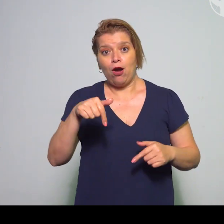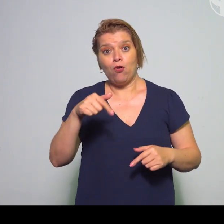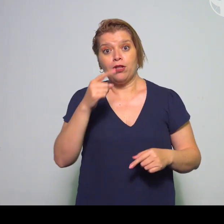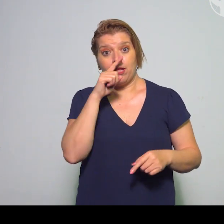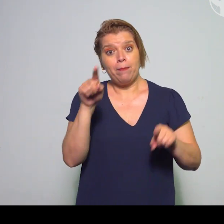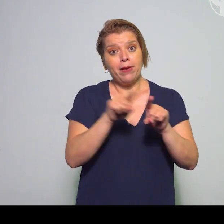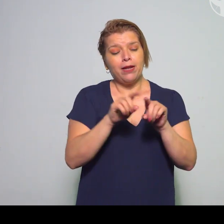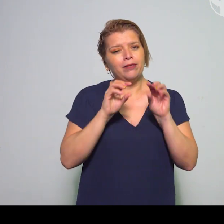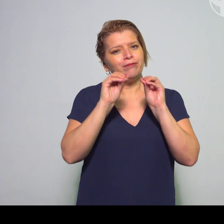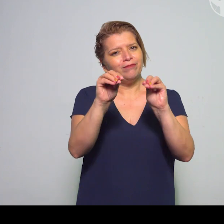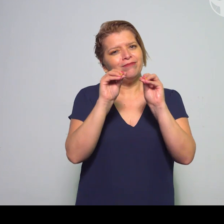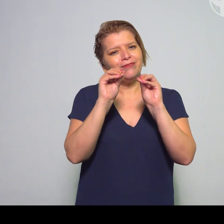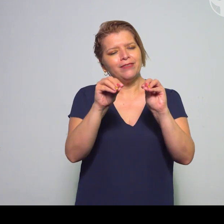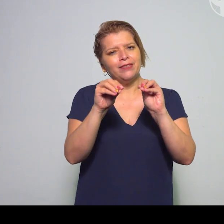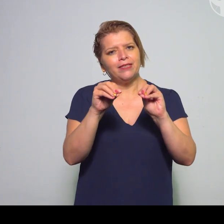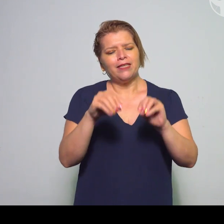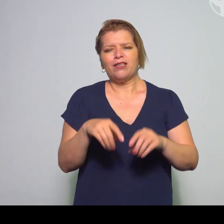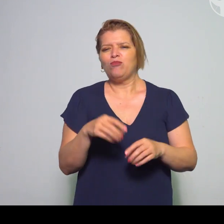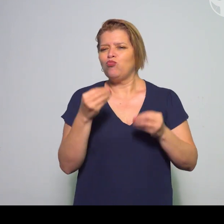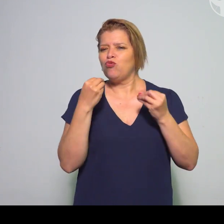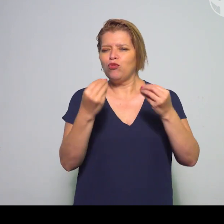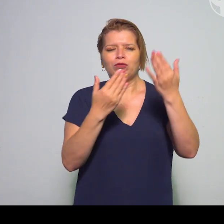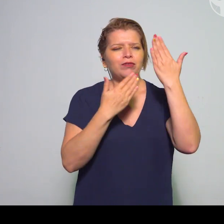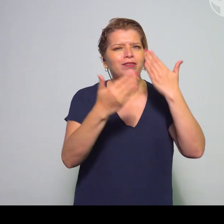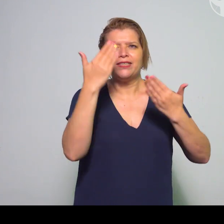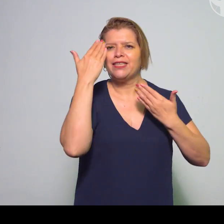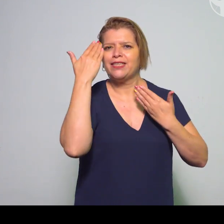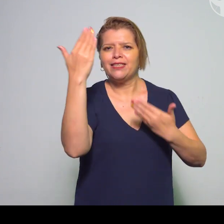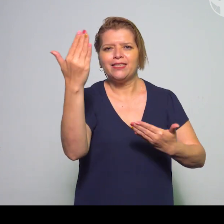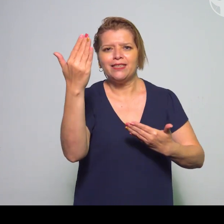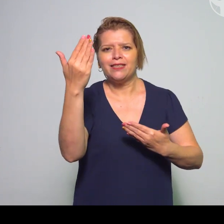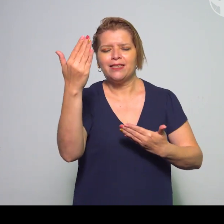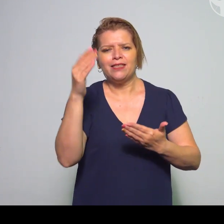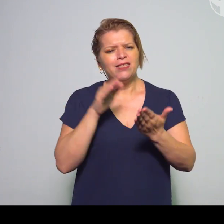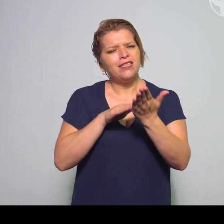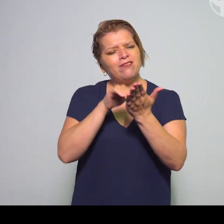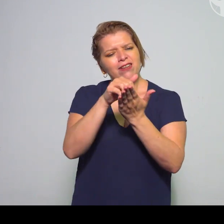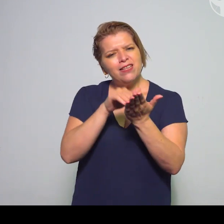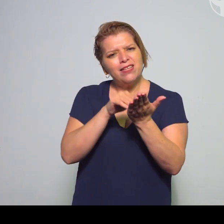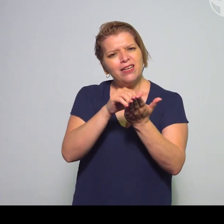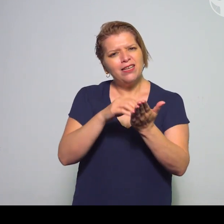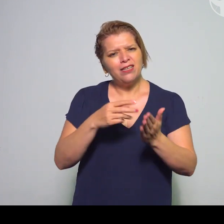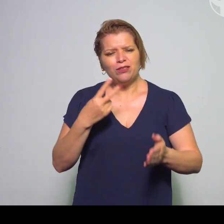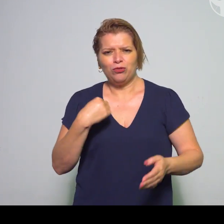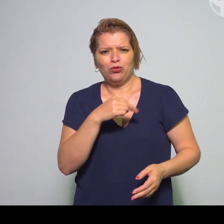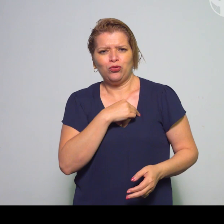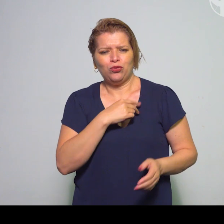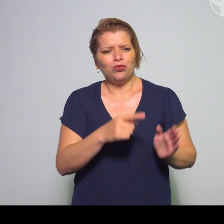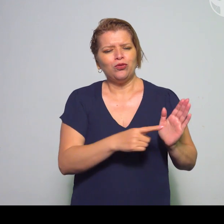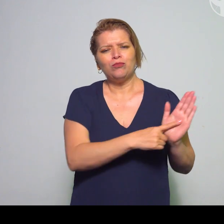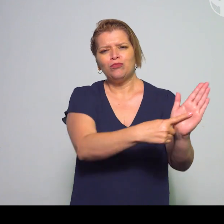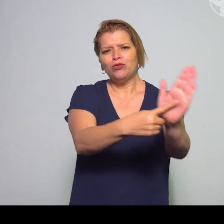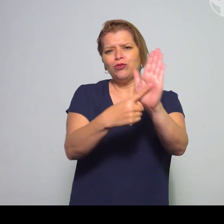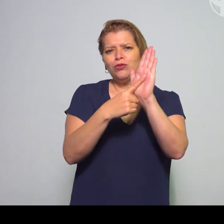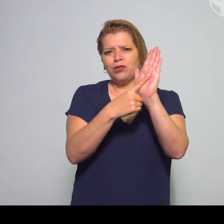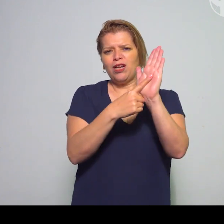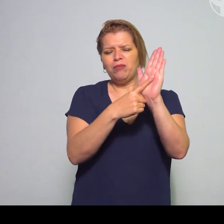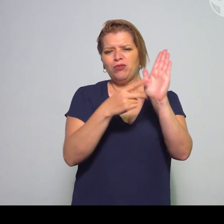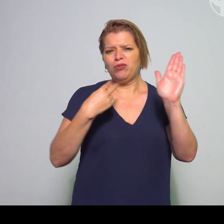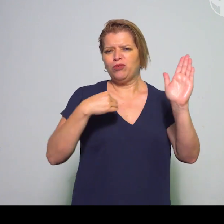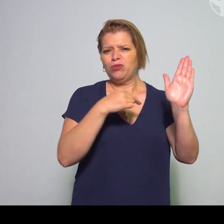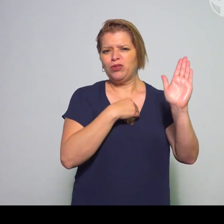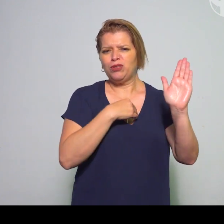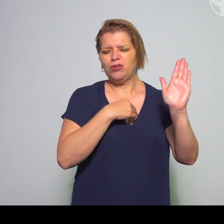que con agradecimiento y vulnerabilidad nosotros mostramos nuestras cicatrices, porque no se trata